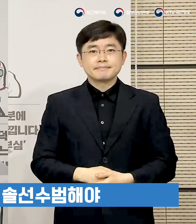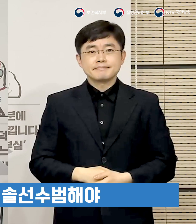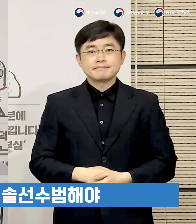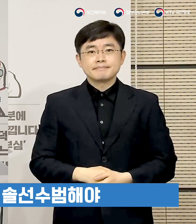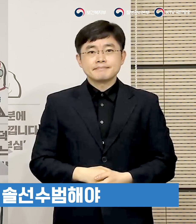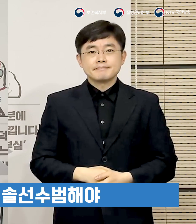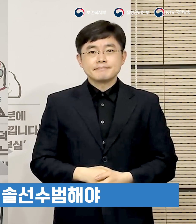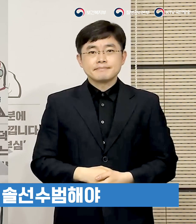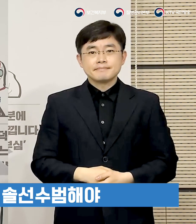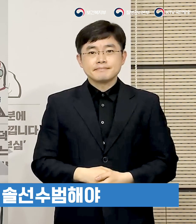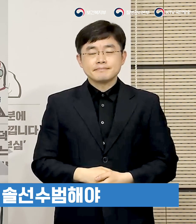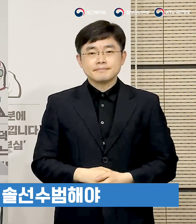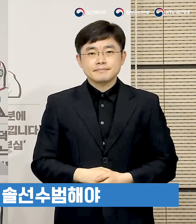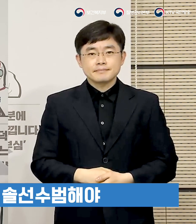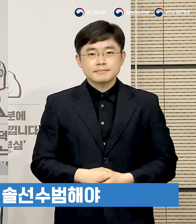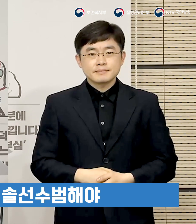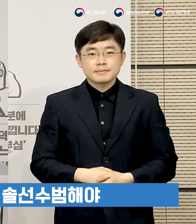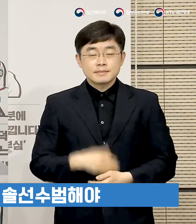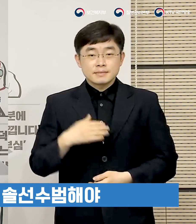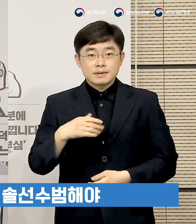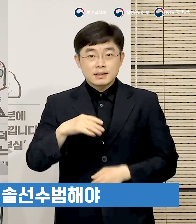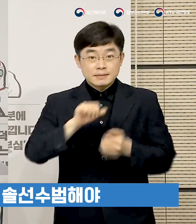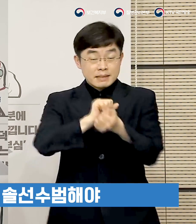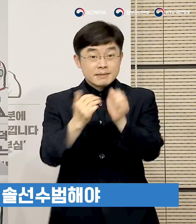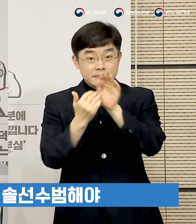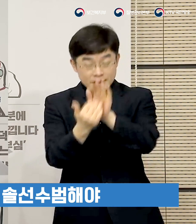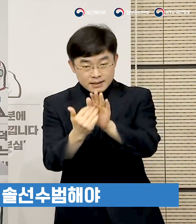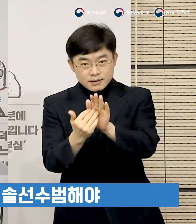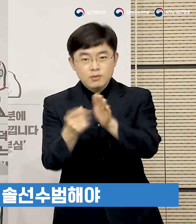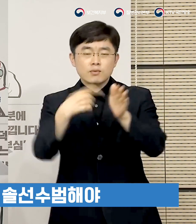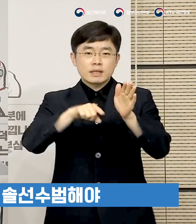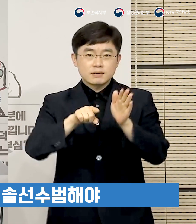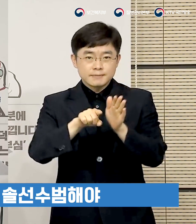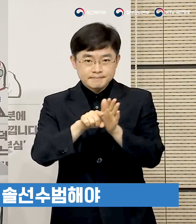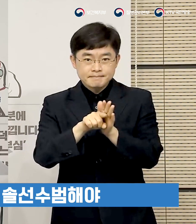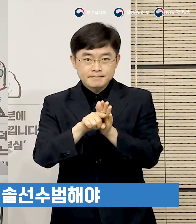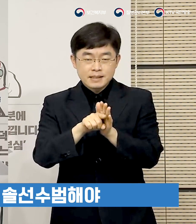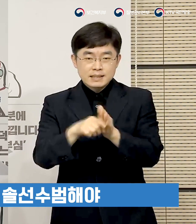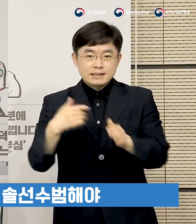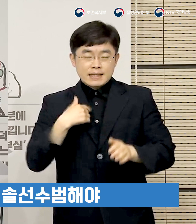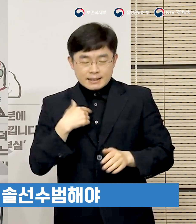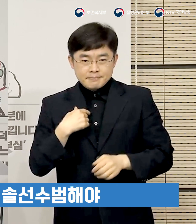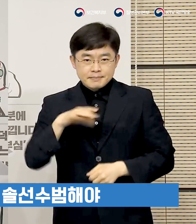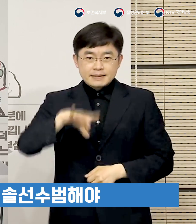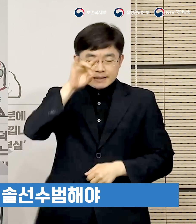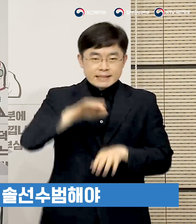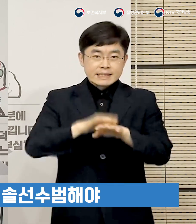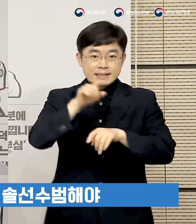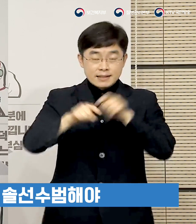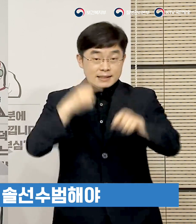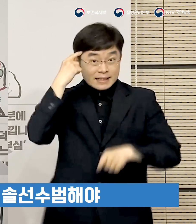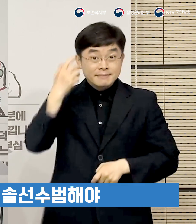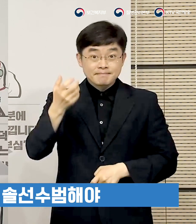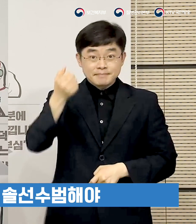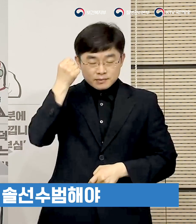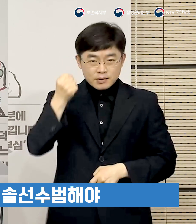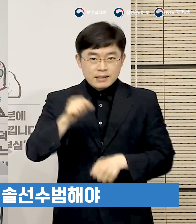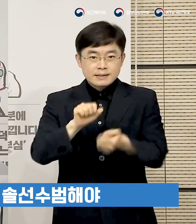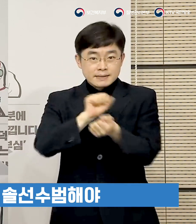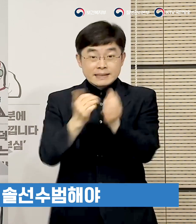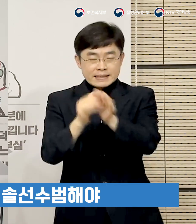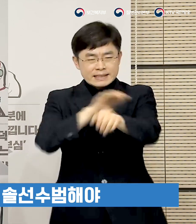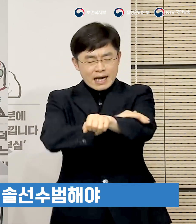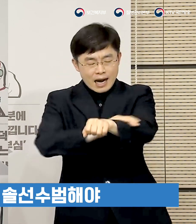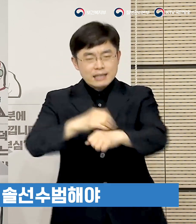것입니다. 각자가 자기 자신에 대한 엄격한 방역 관리자가 되어 방역수칙을 철저히 지켜주실